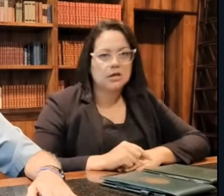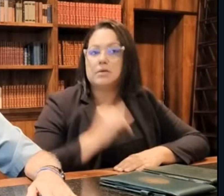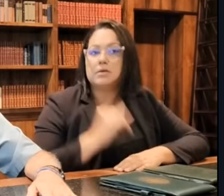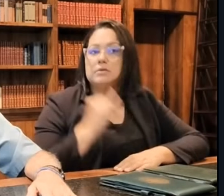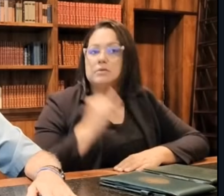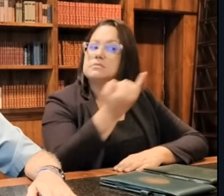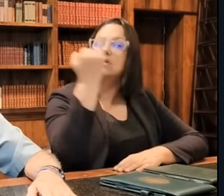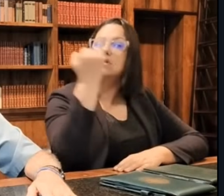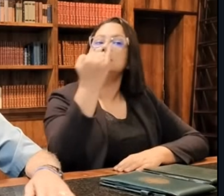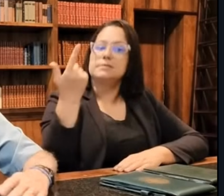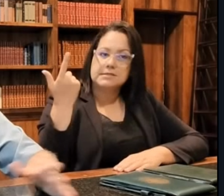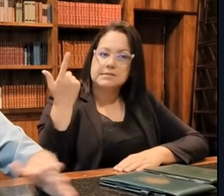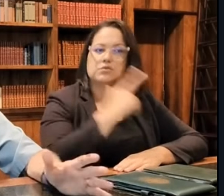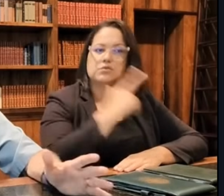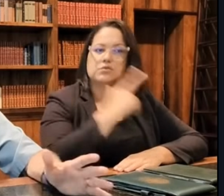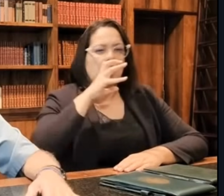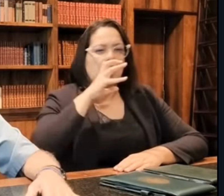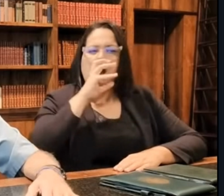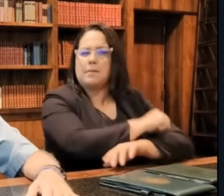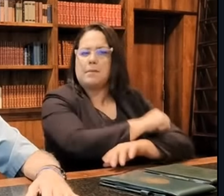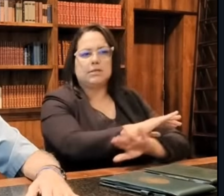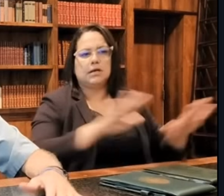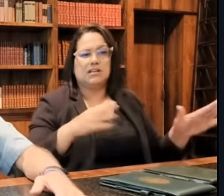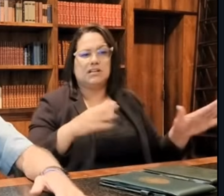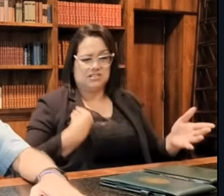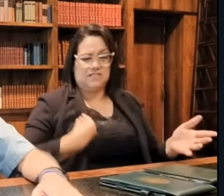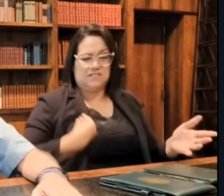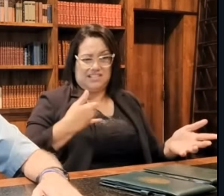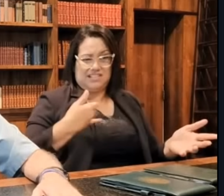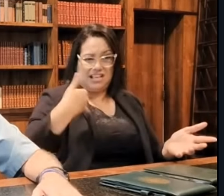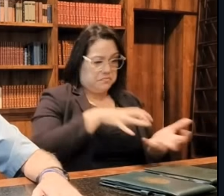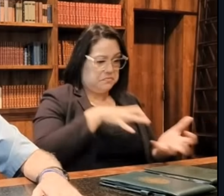para que nós possamos, nessa rápida passagem nossa aqui na Terra,